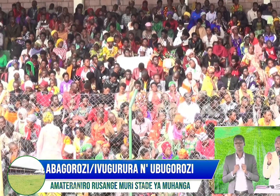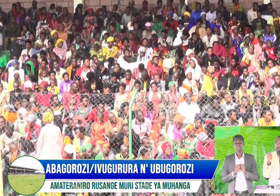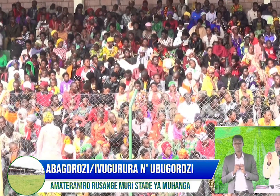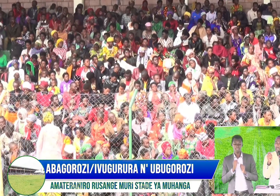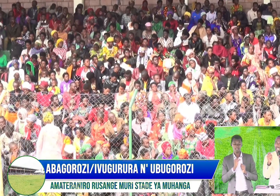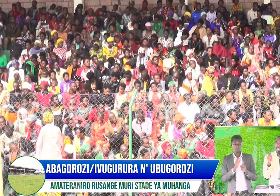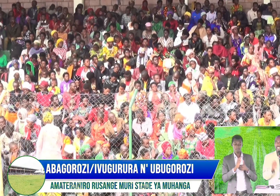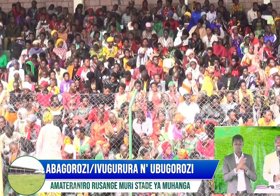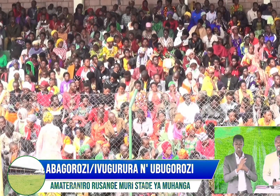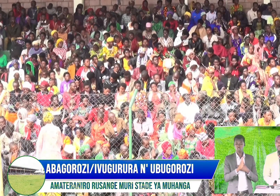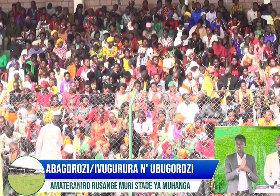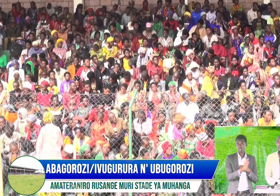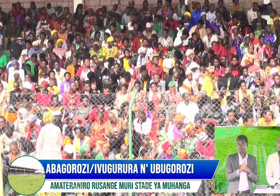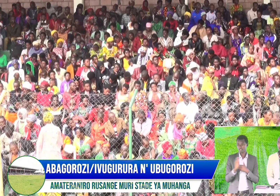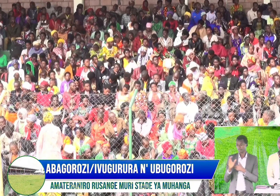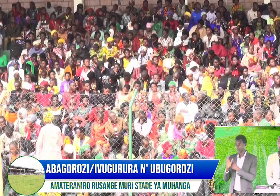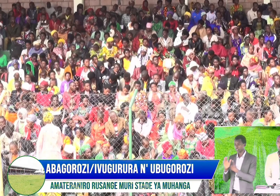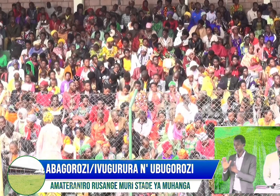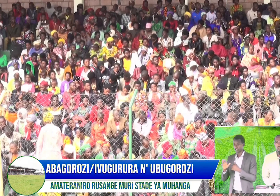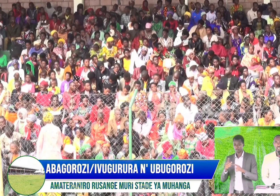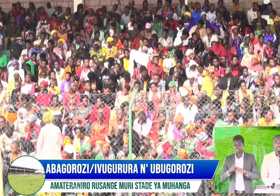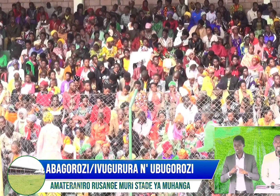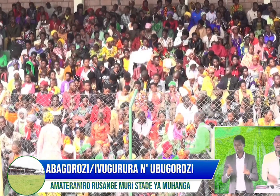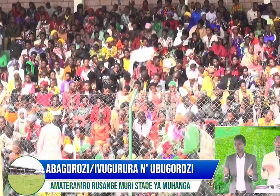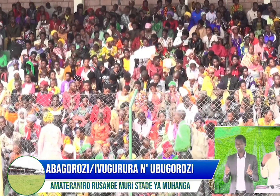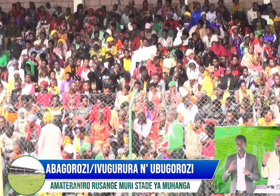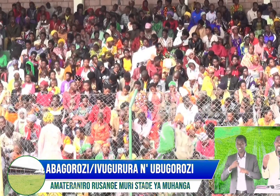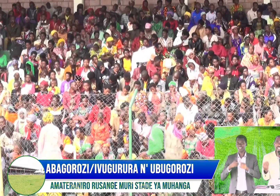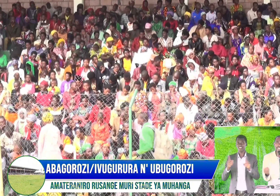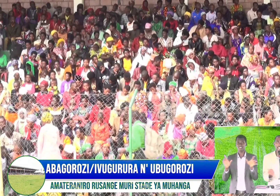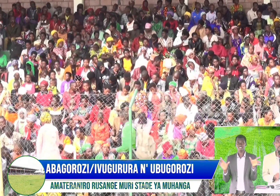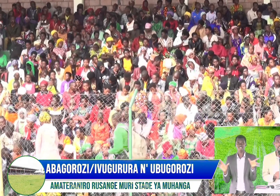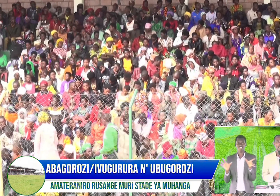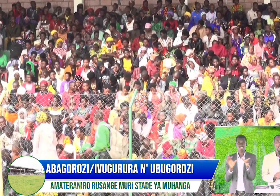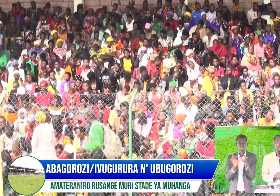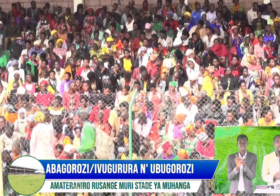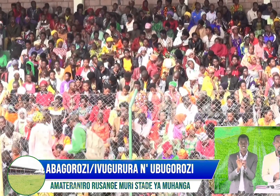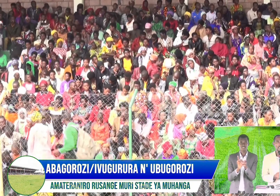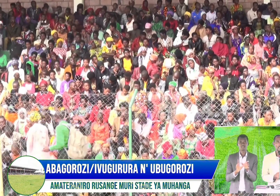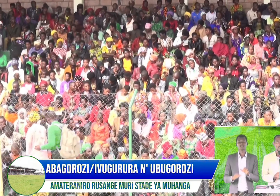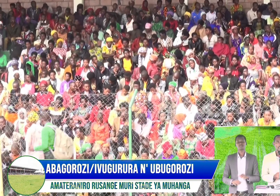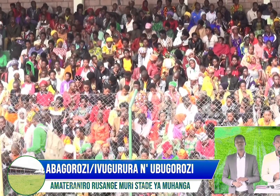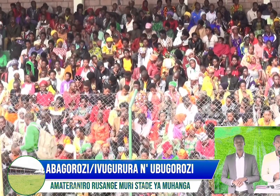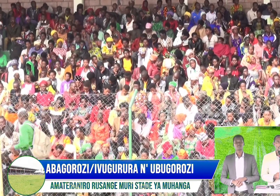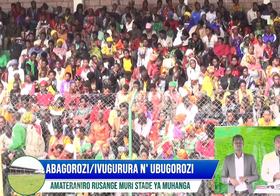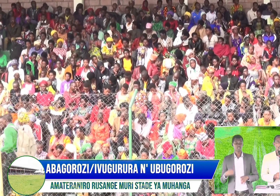n'urupapuro rwa 2016 ntabwo duteye kimwe